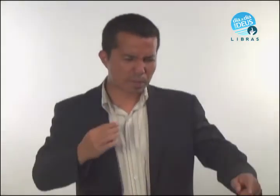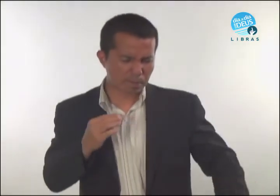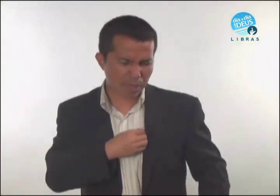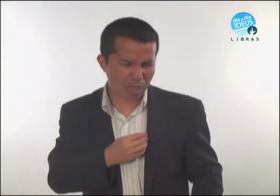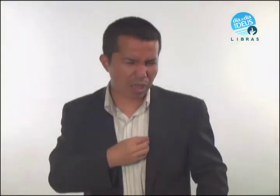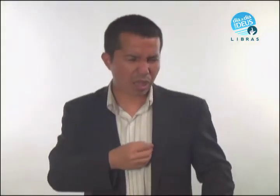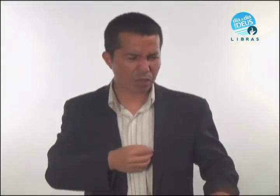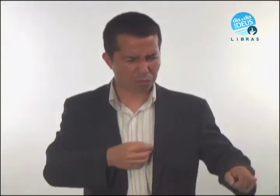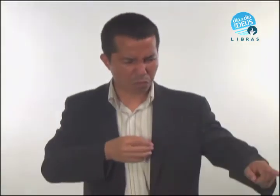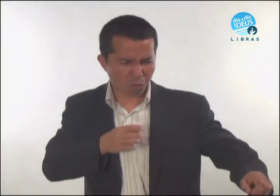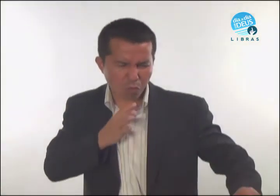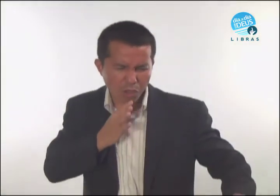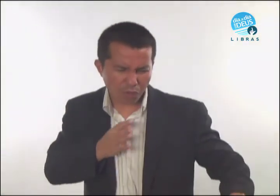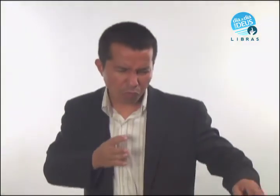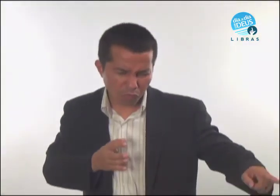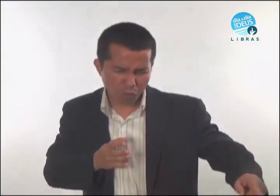se conhece.